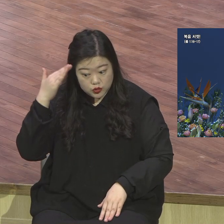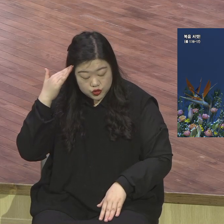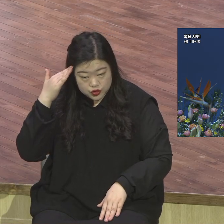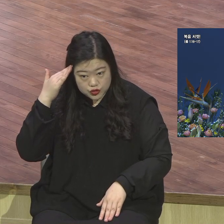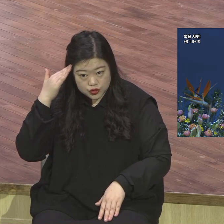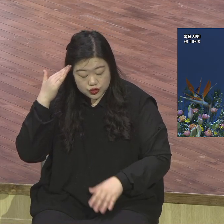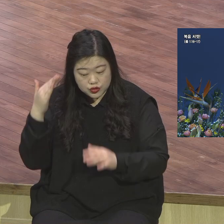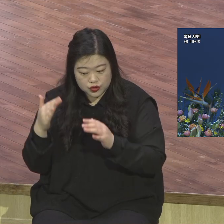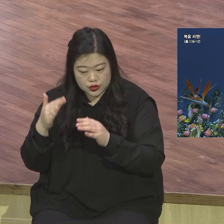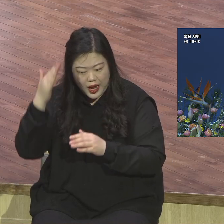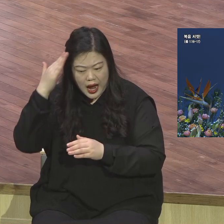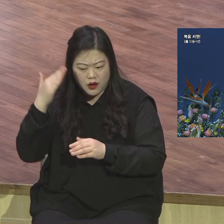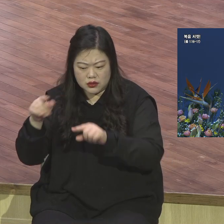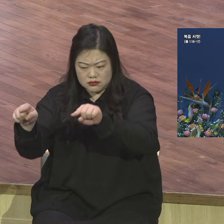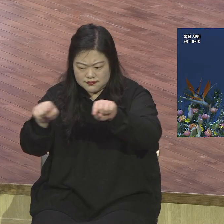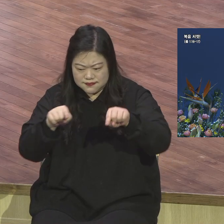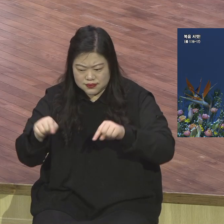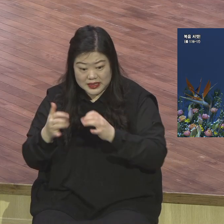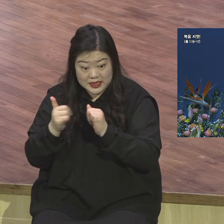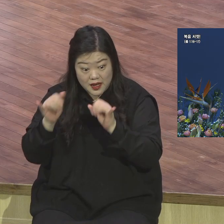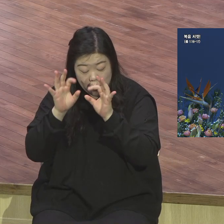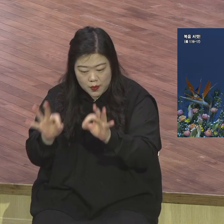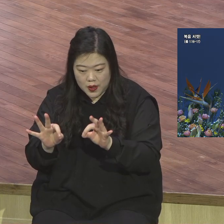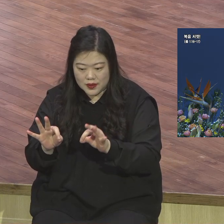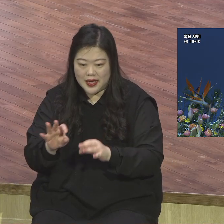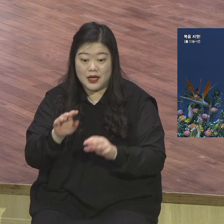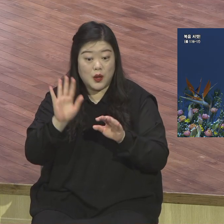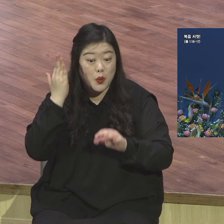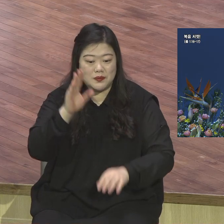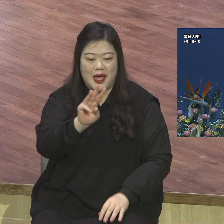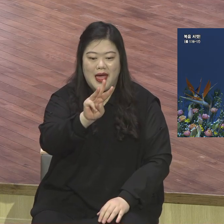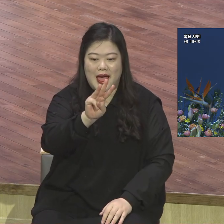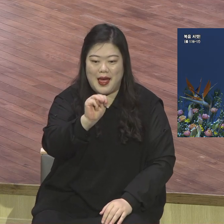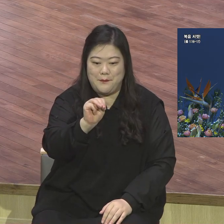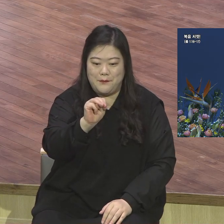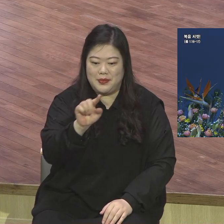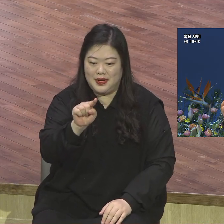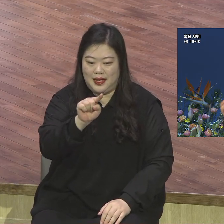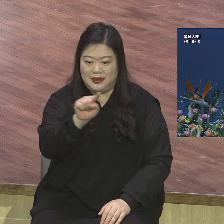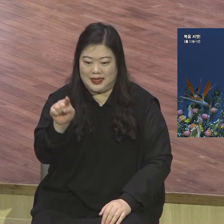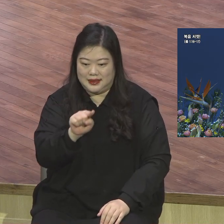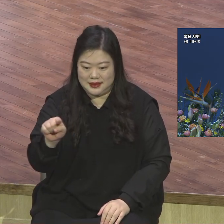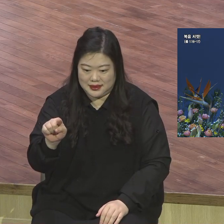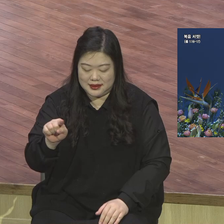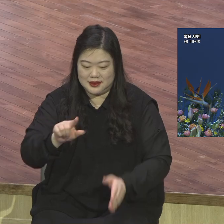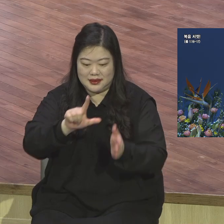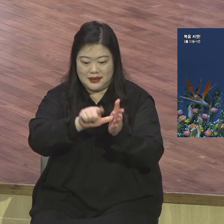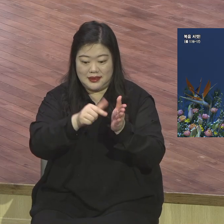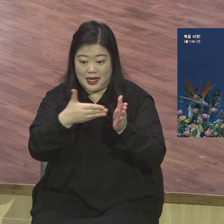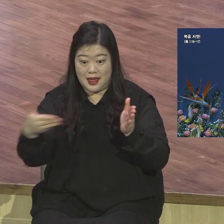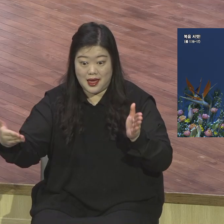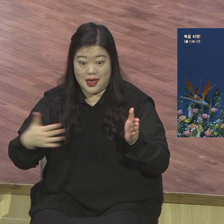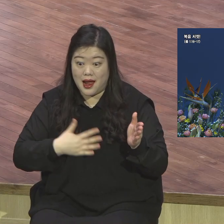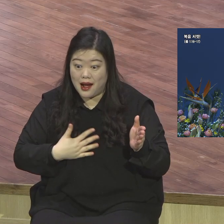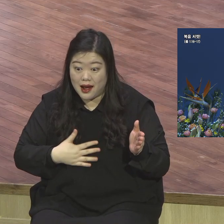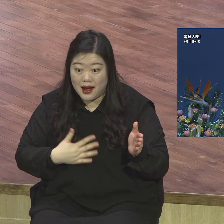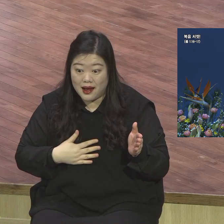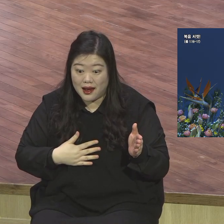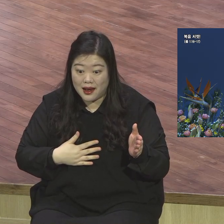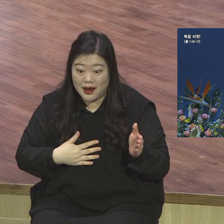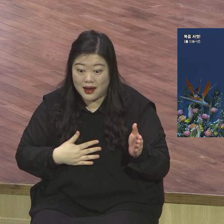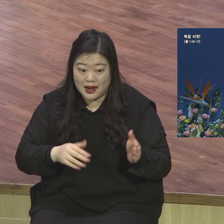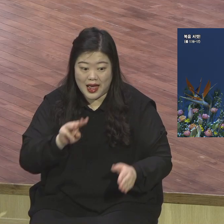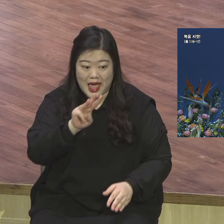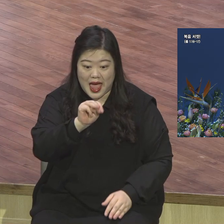이 MZ세대입니다. 젊은 세대 1800만이. 그러니까 무차별로 무분별하게